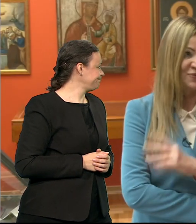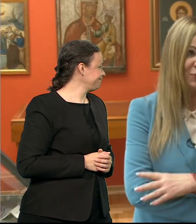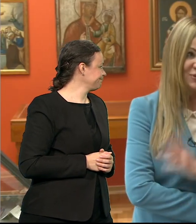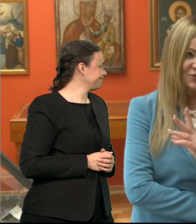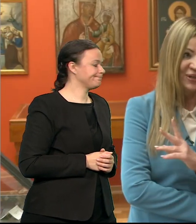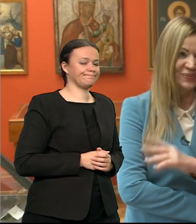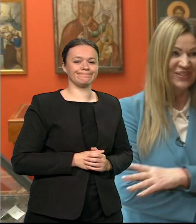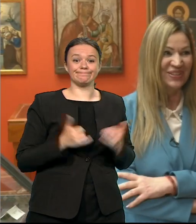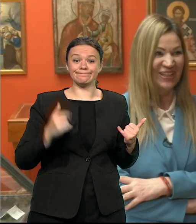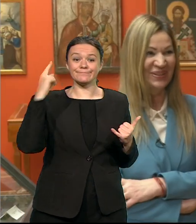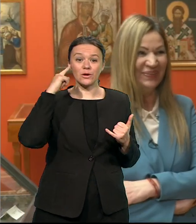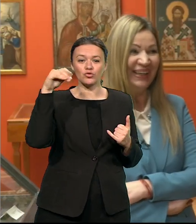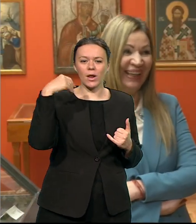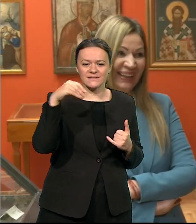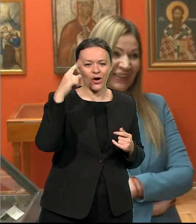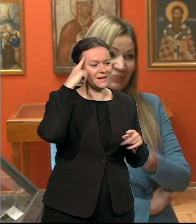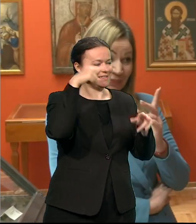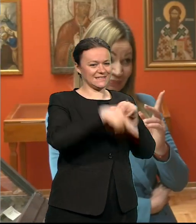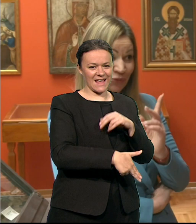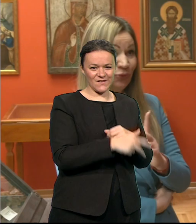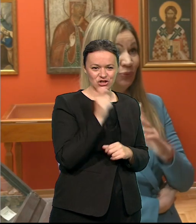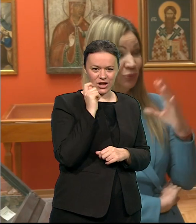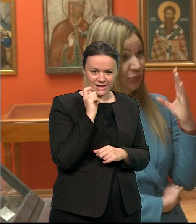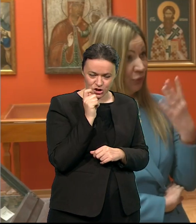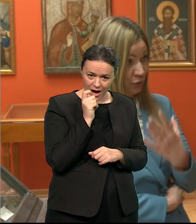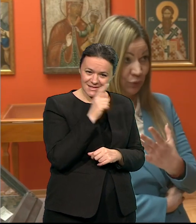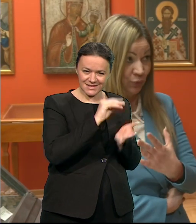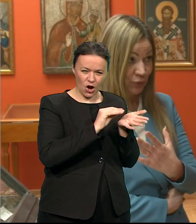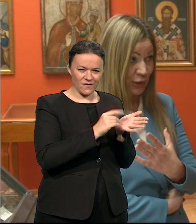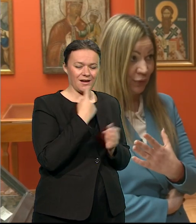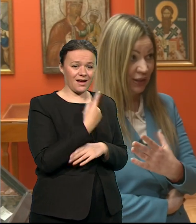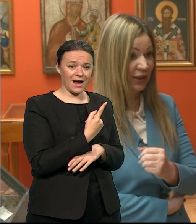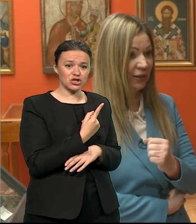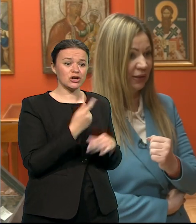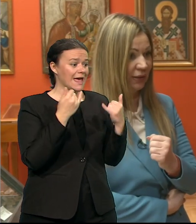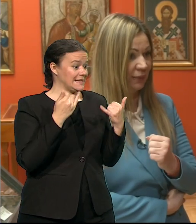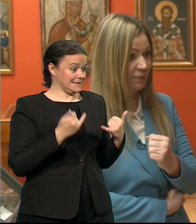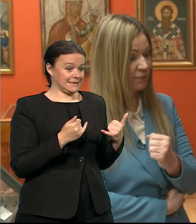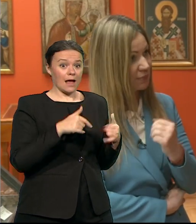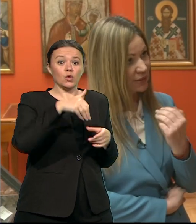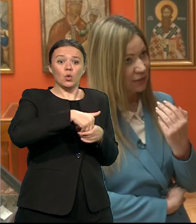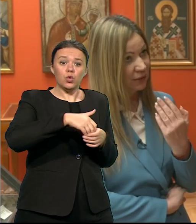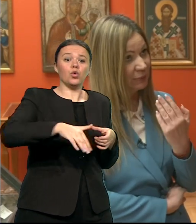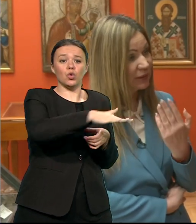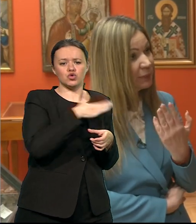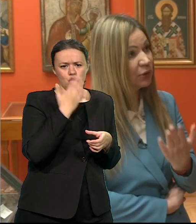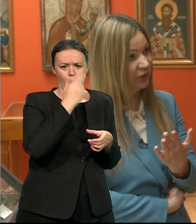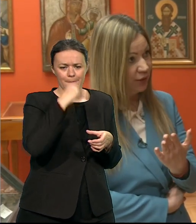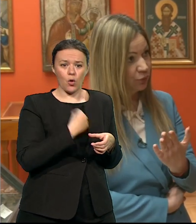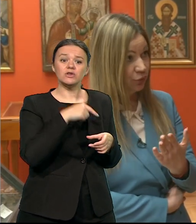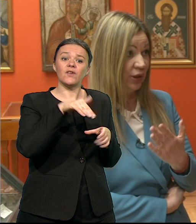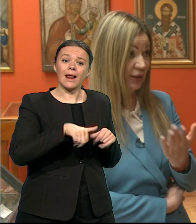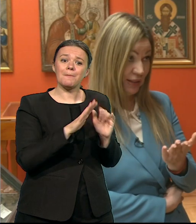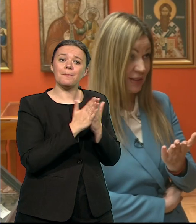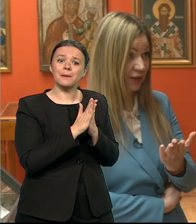Evo ga zvono, završavaju se časovi. Tu u okviru bogoslovije imate